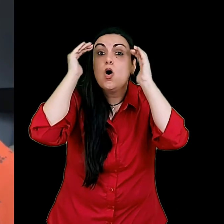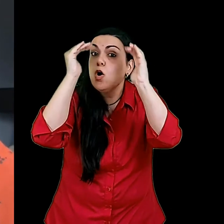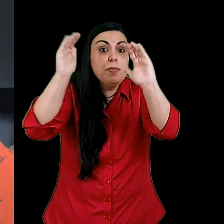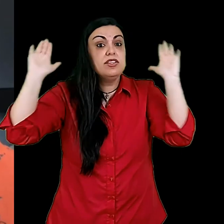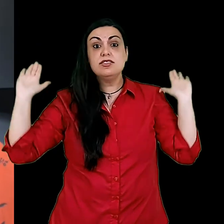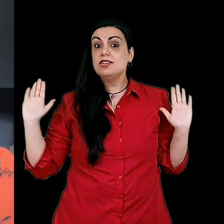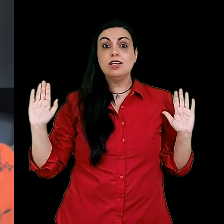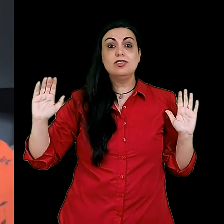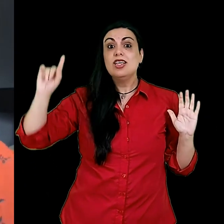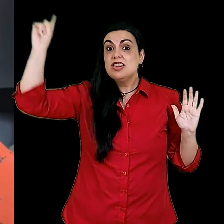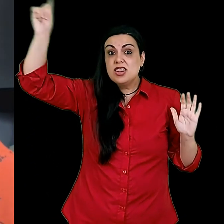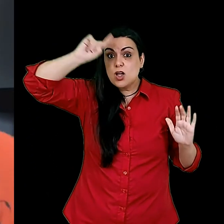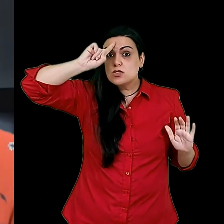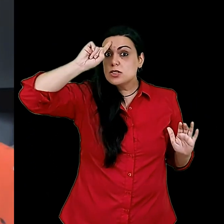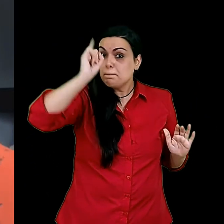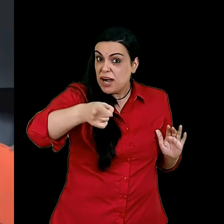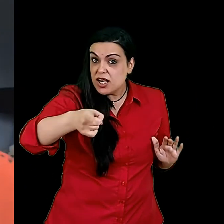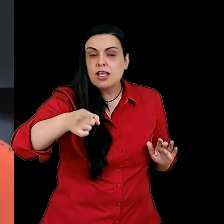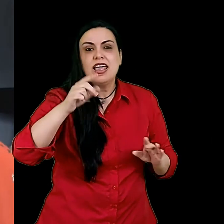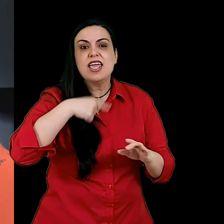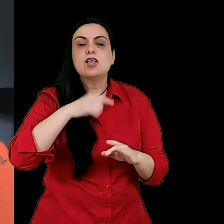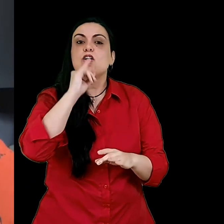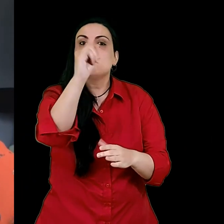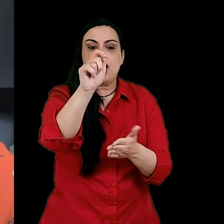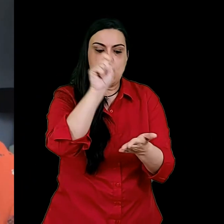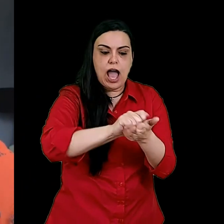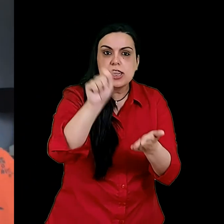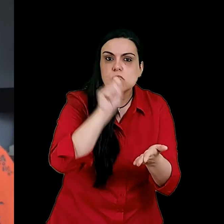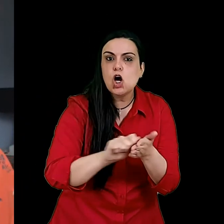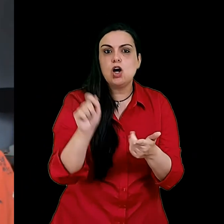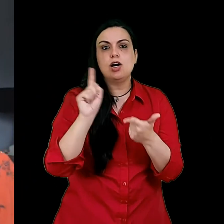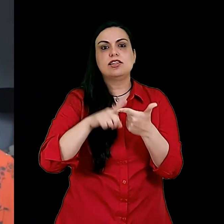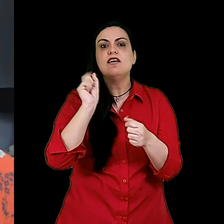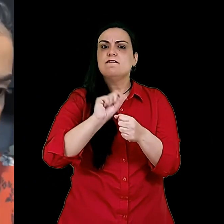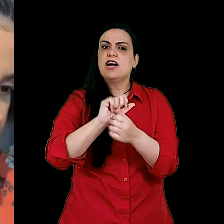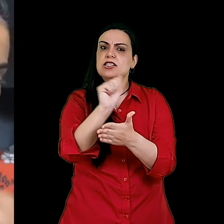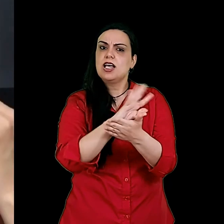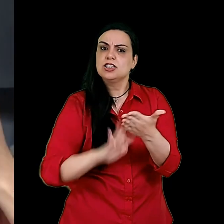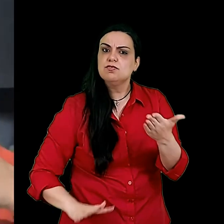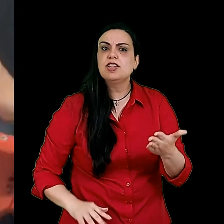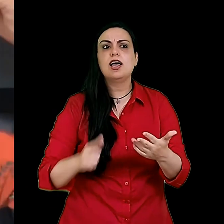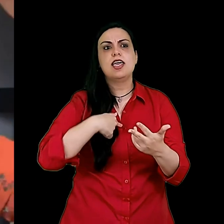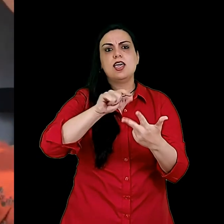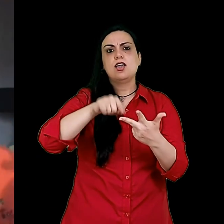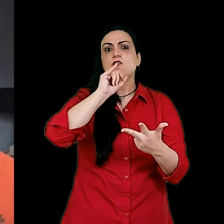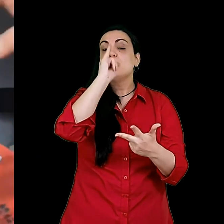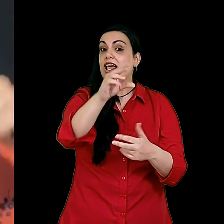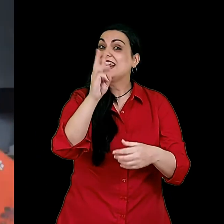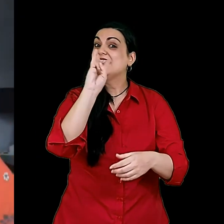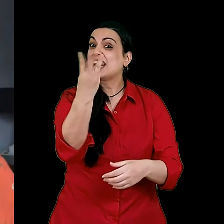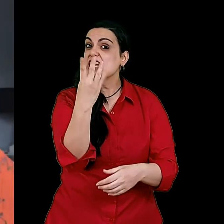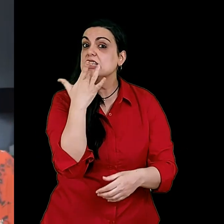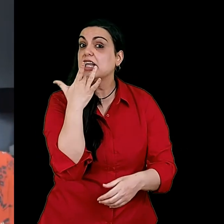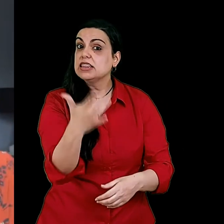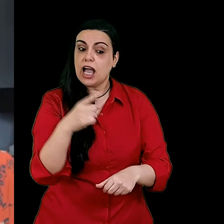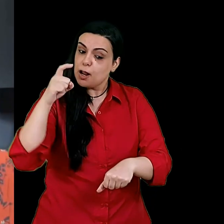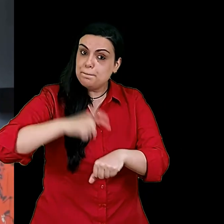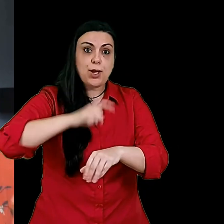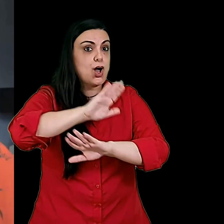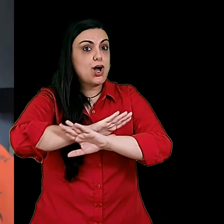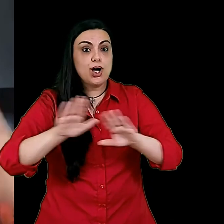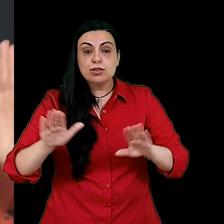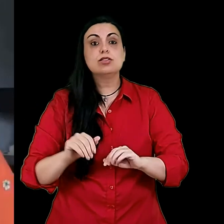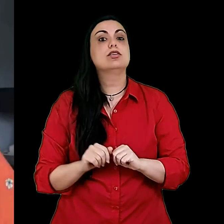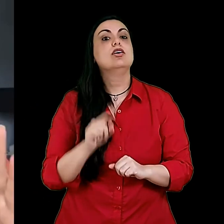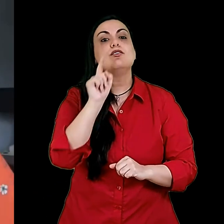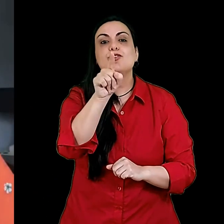que eu creio? Não. Obedecendo o comando. Quando eu digo anota, quando eu digo faça as tarefas, quando